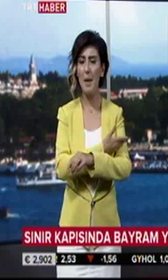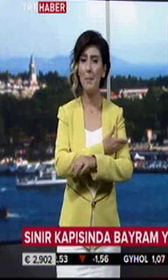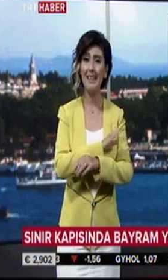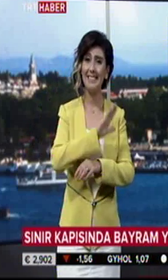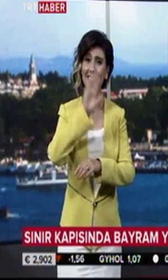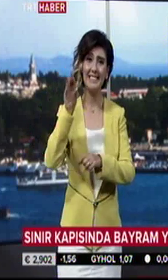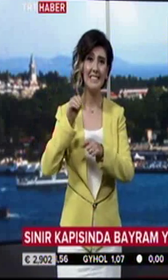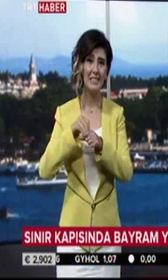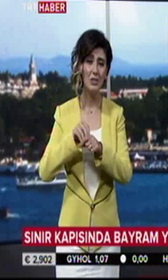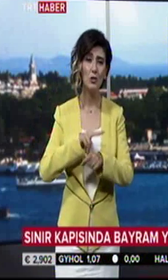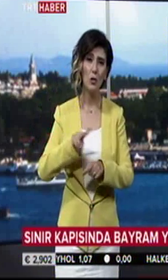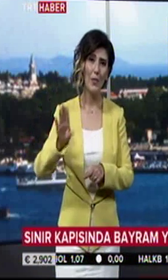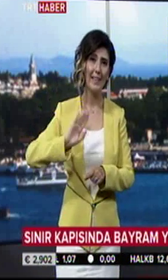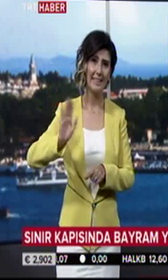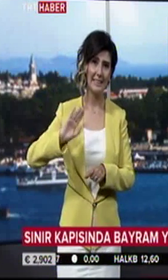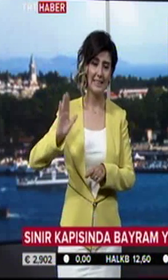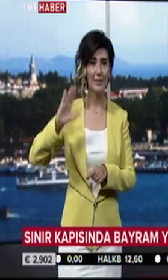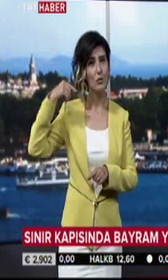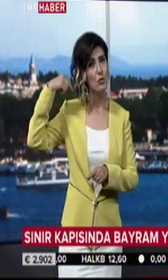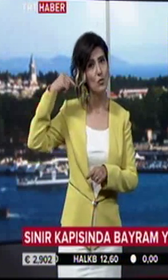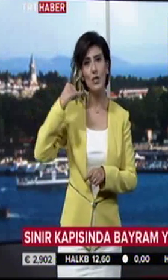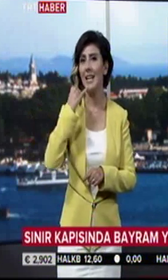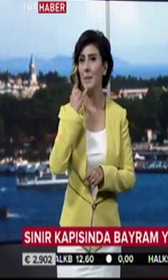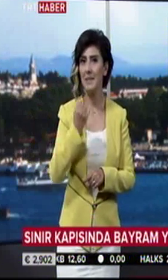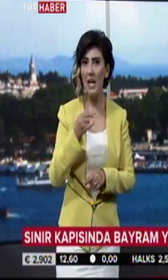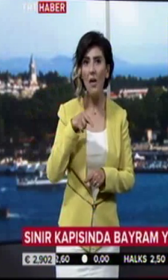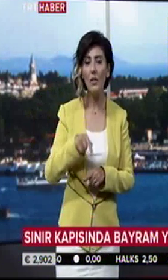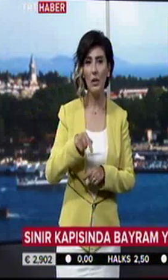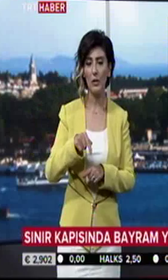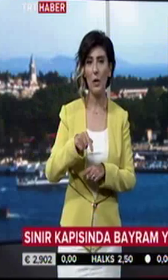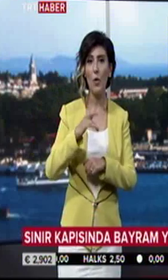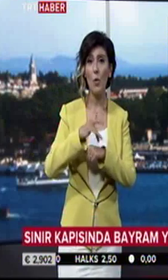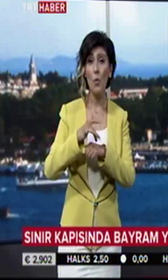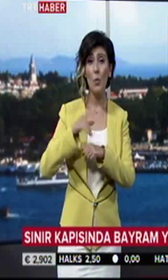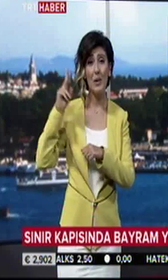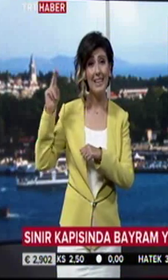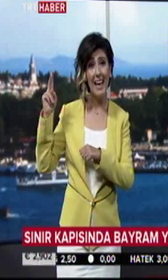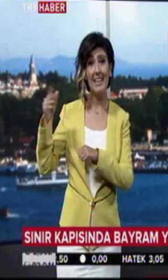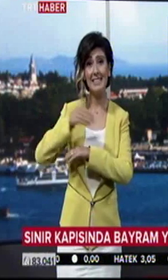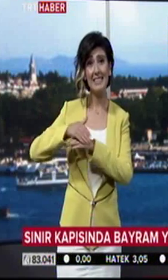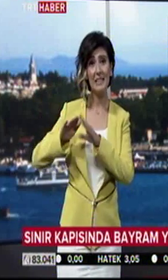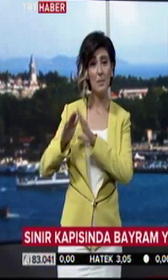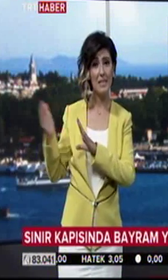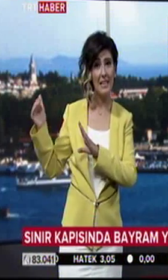memleketlerinde geçirmek için yola koyuldu. Suriyeli misafirler ülkelerinden sınır kapısına gelen otobüslere